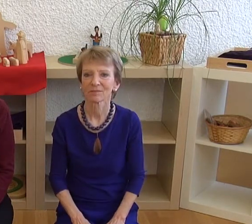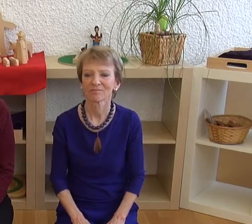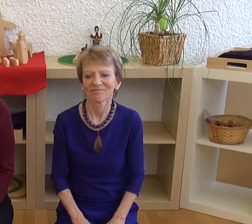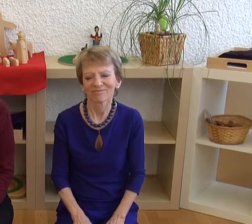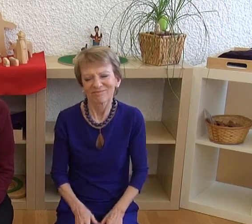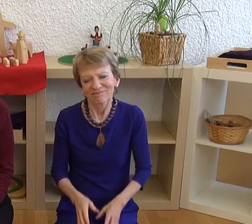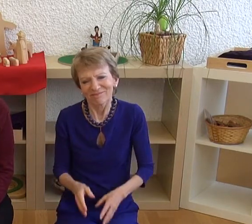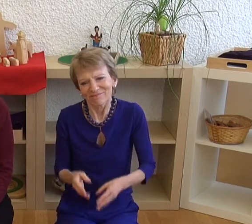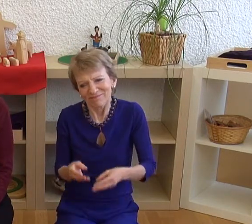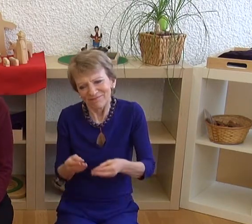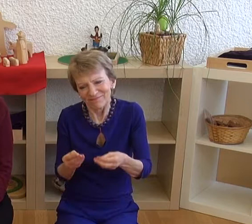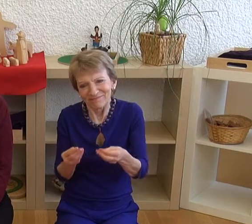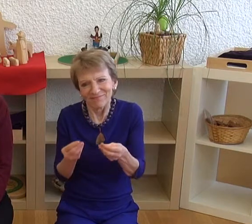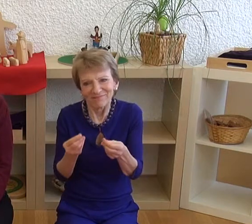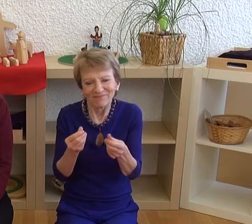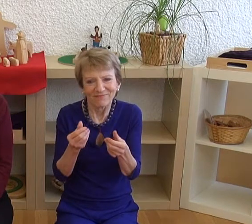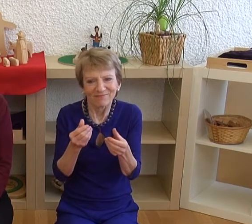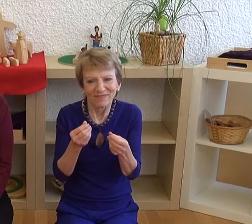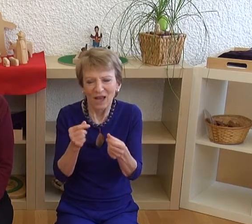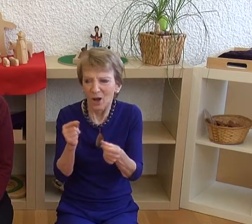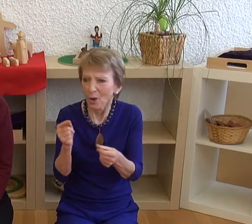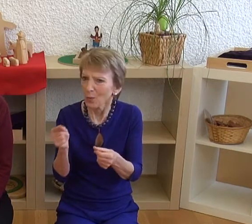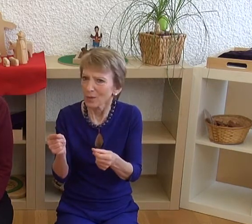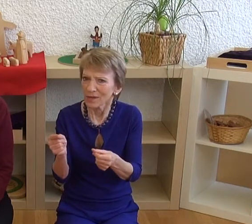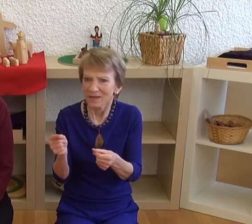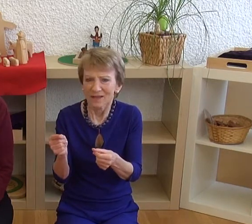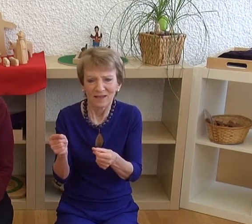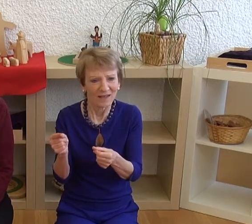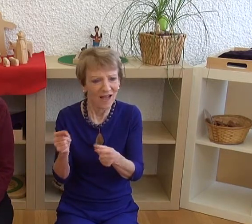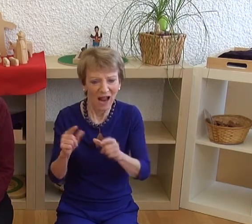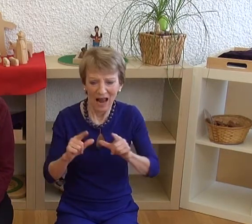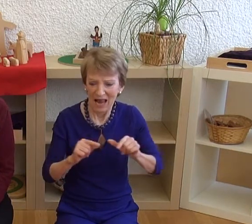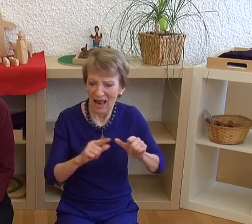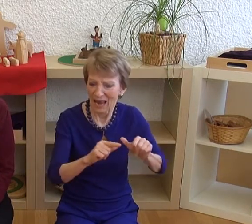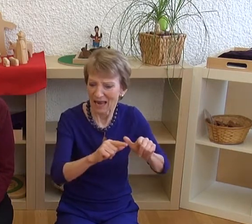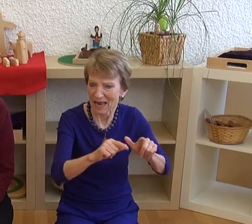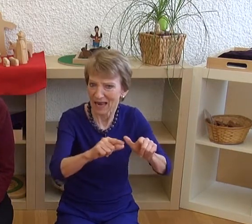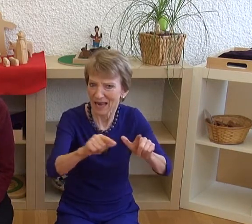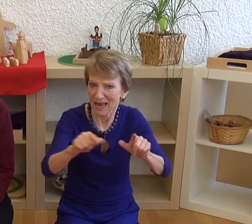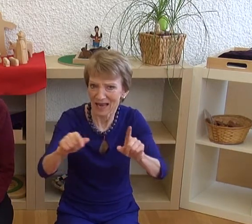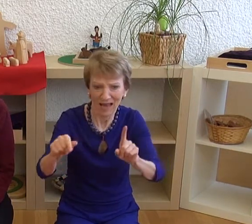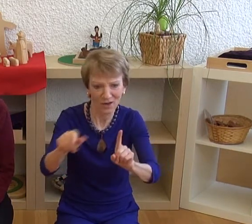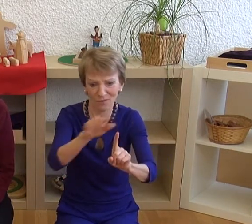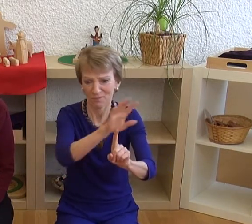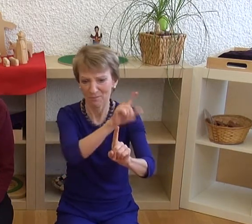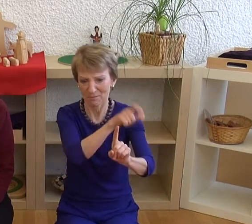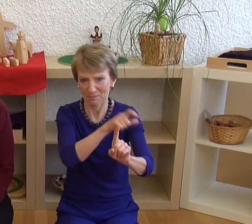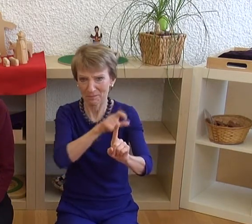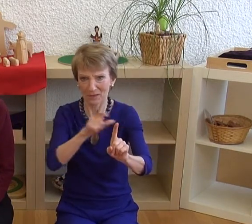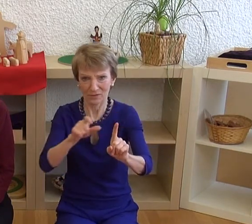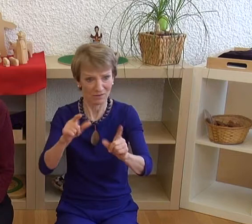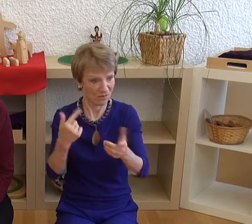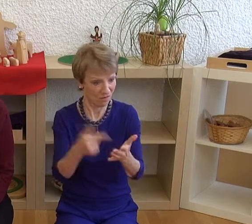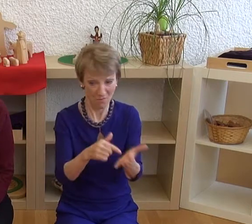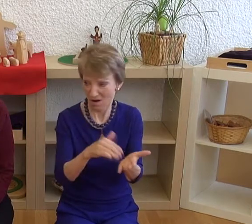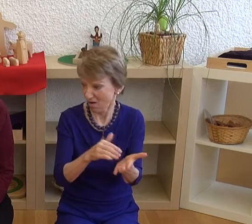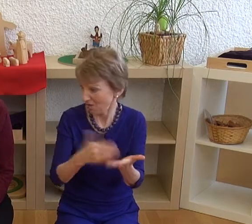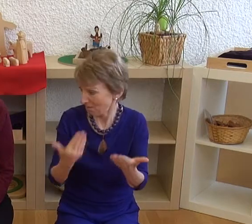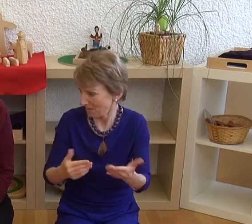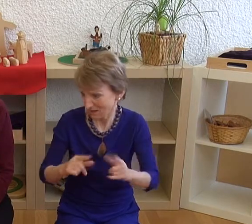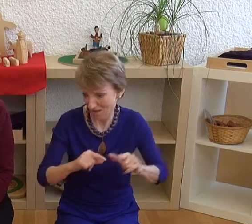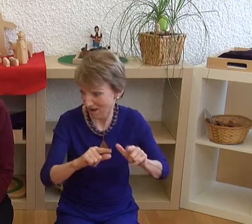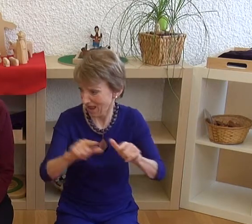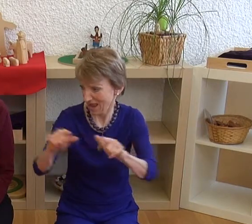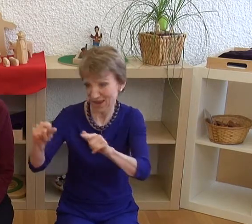D'une certaine façon, il était toujours présent avec les gens qui l'entouraient, comme il est toujours présent avec